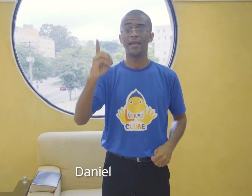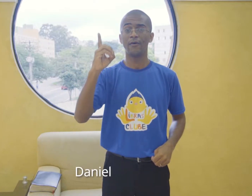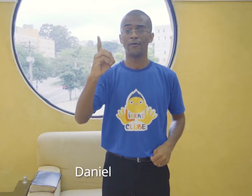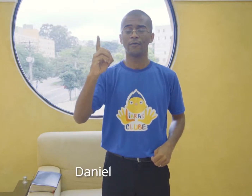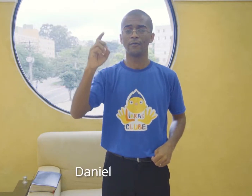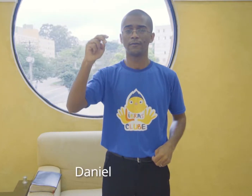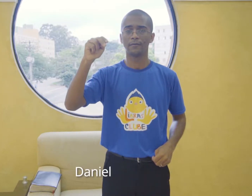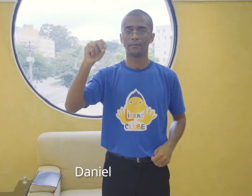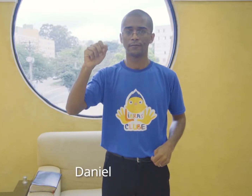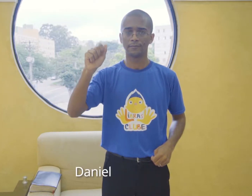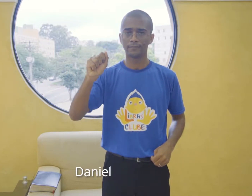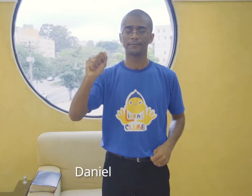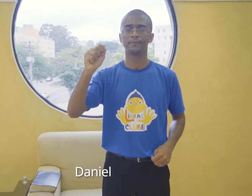Daniel,